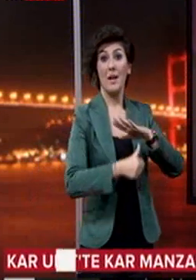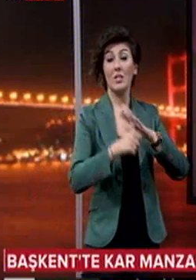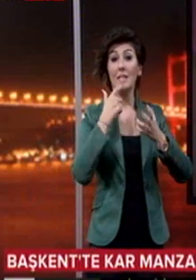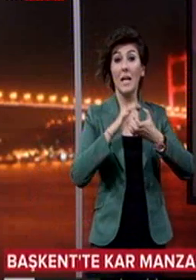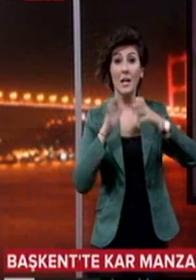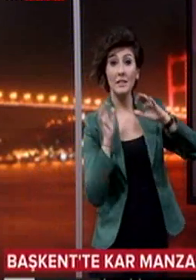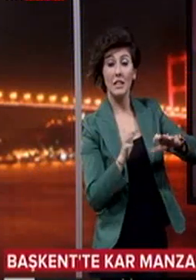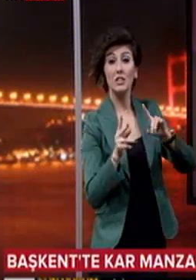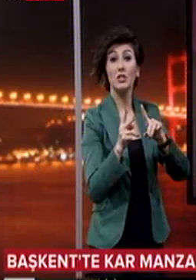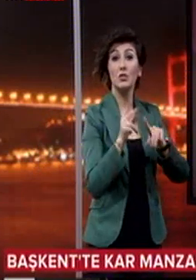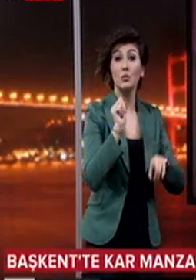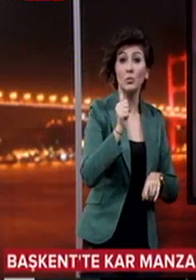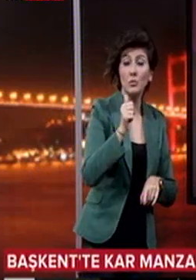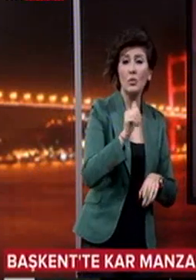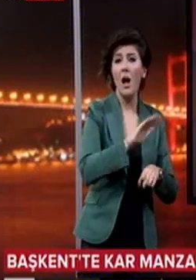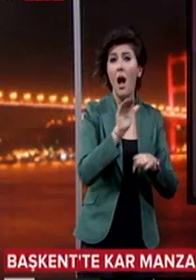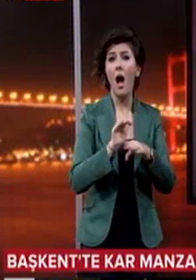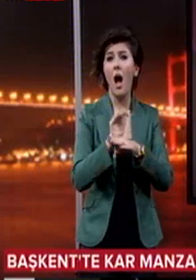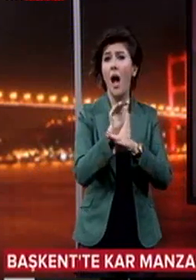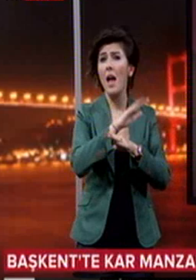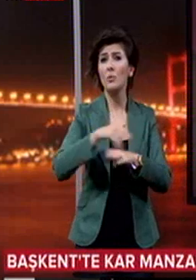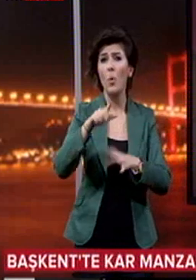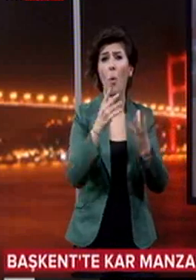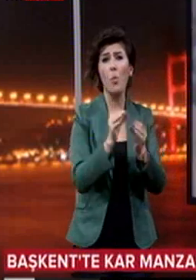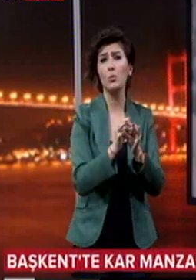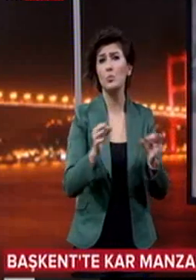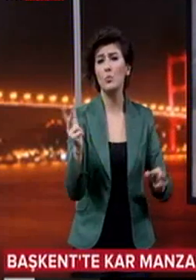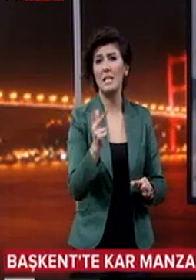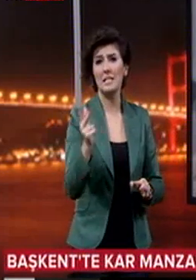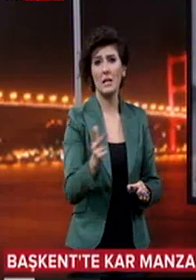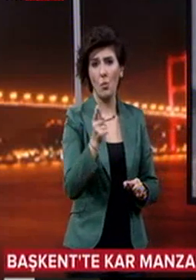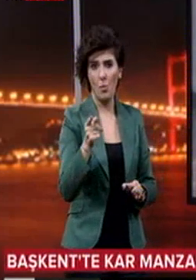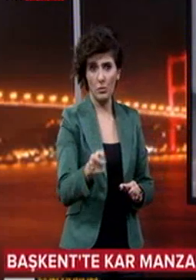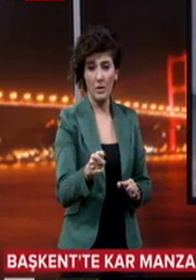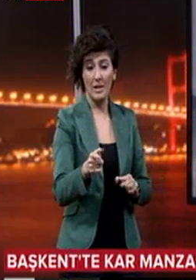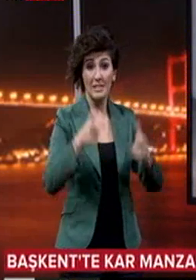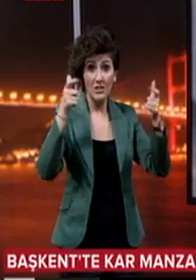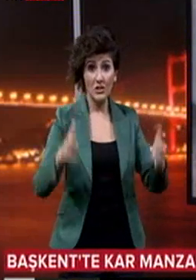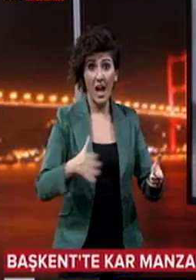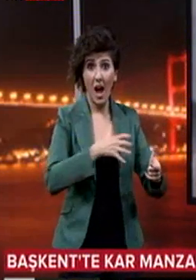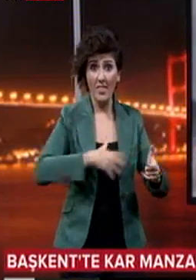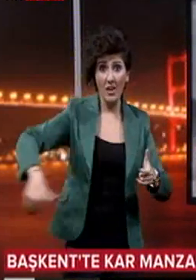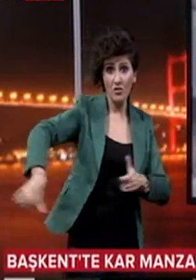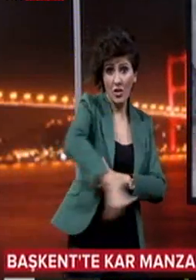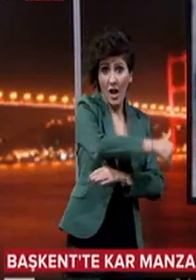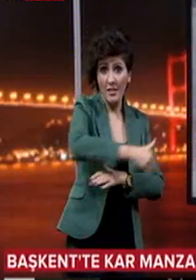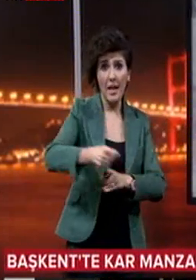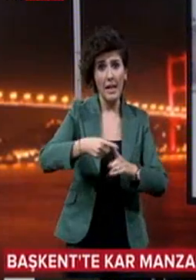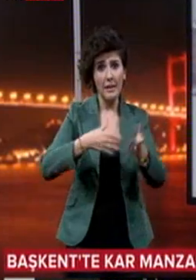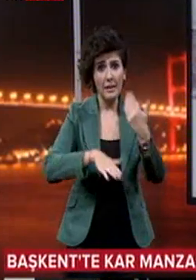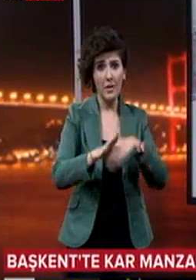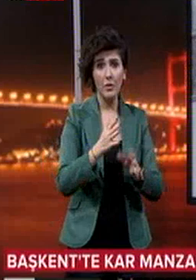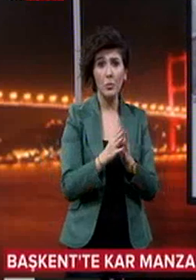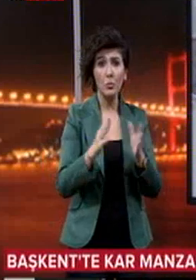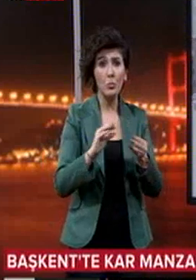Başkentte kar yağışı ikinci gününde de hayatı olumsuz etkilemeye devam etti. Şehrin ana caddelerinde trafik akışında büyük